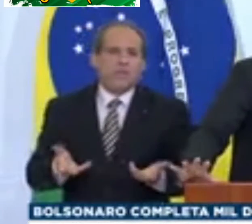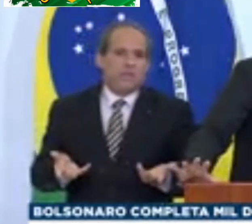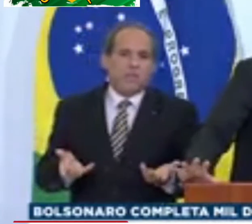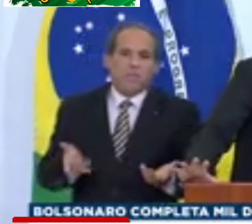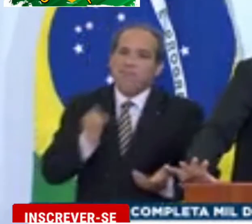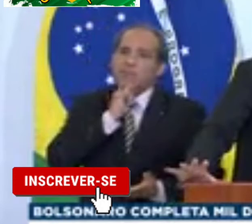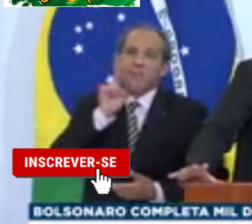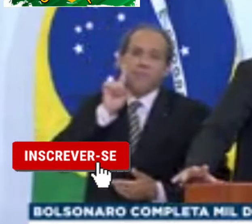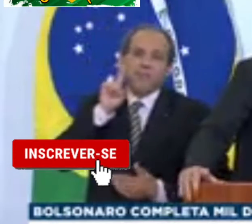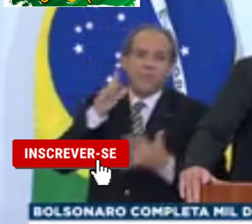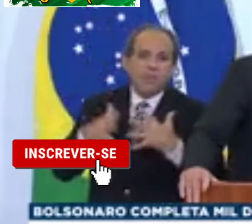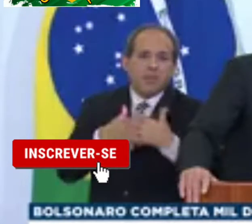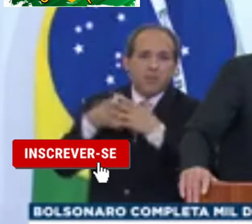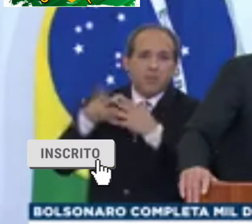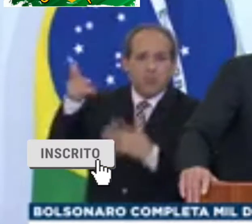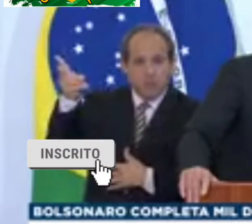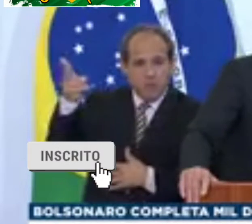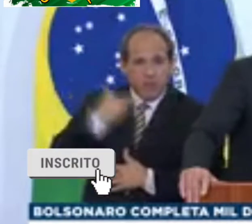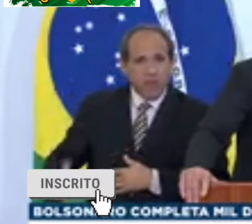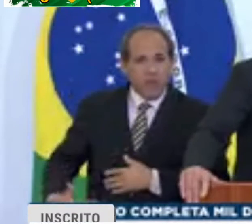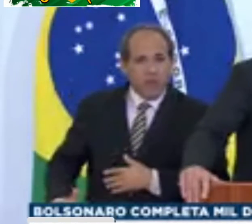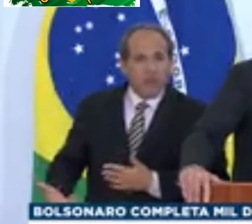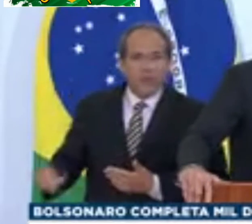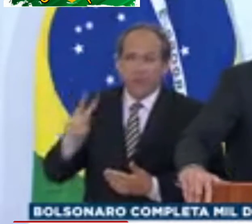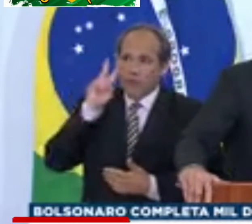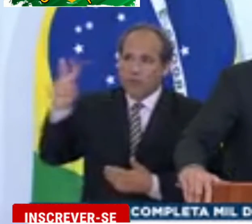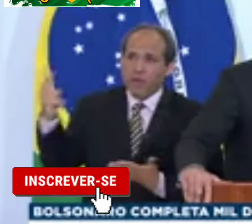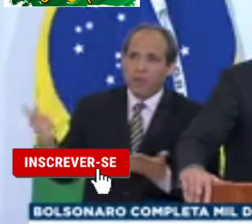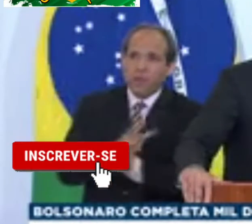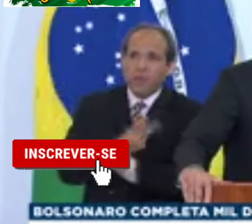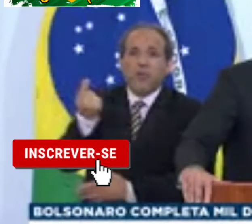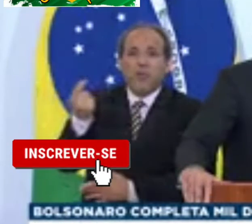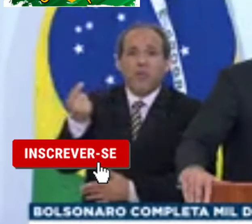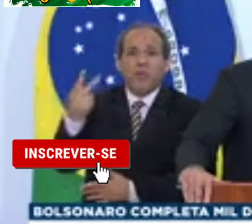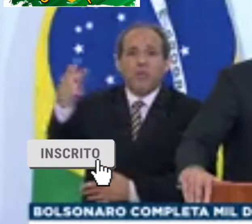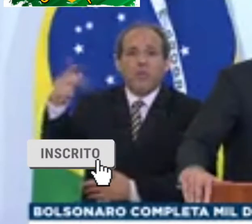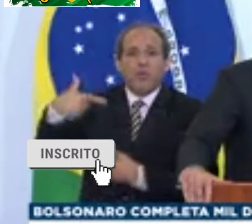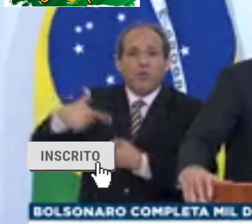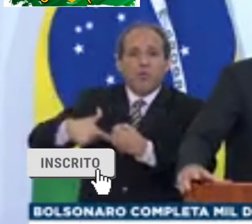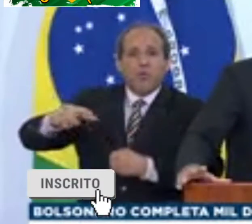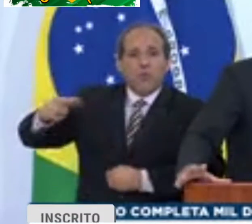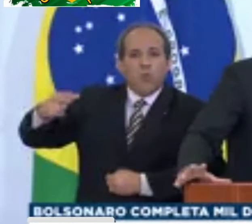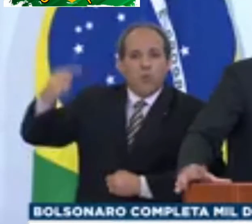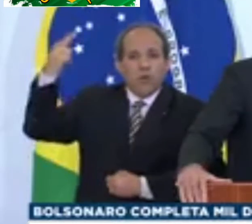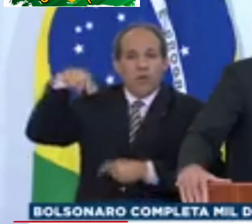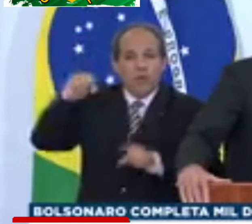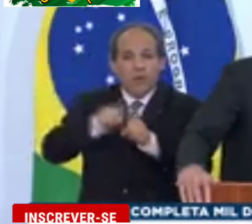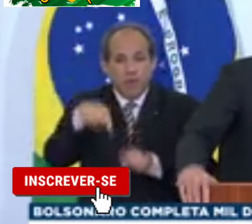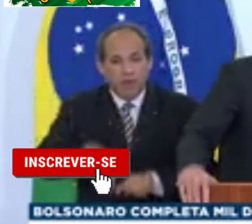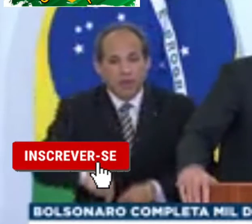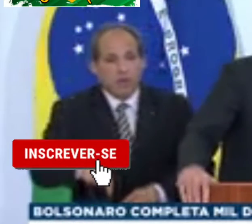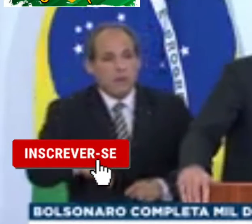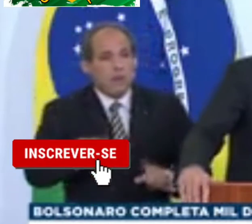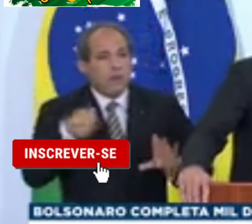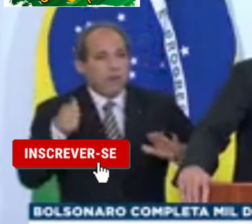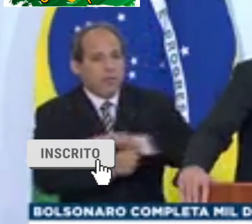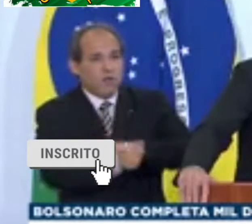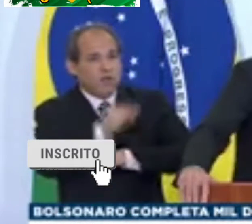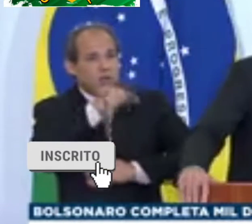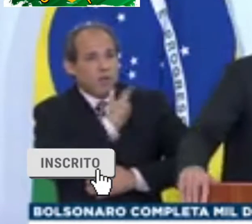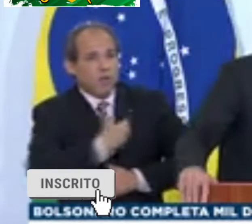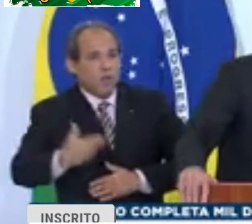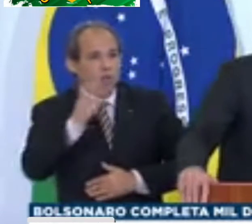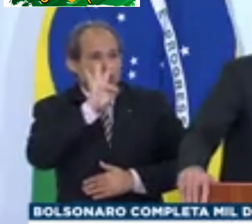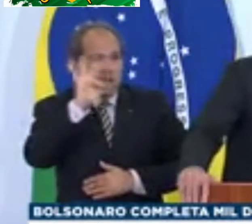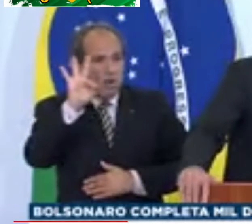Unidos, ninguém culpa o governo pelo que acontece nos combustíveis. Aqui, o grande acionista é o governo